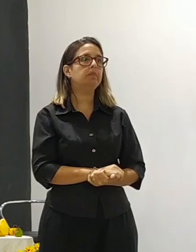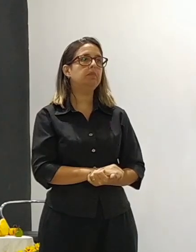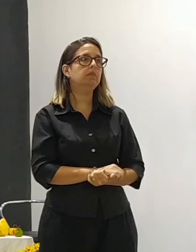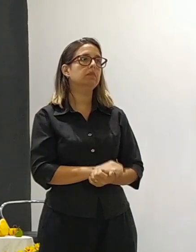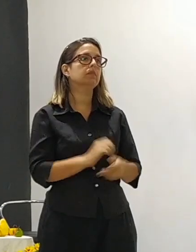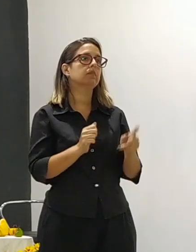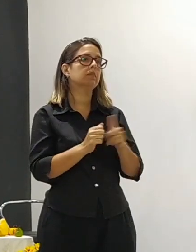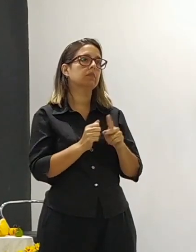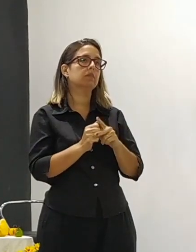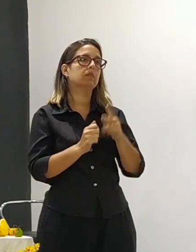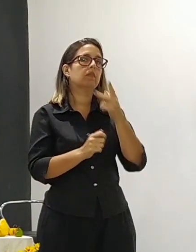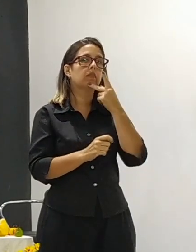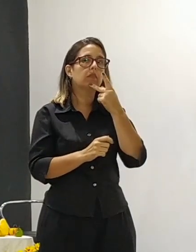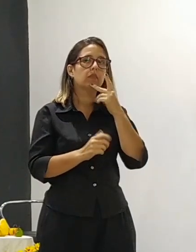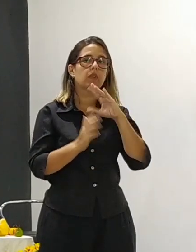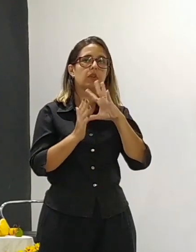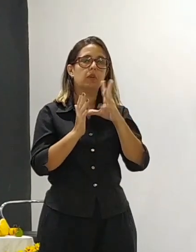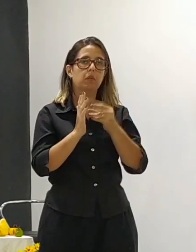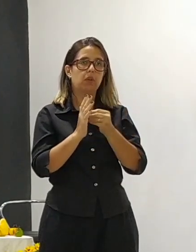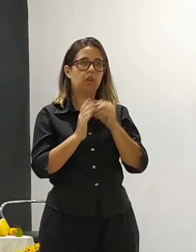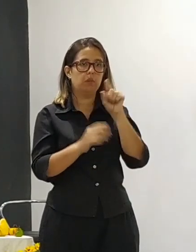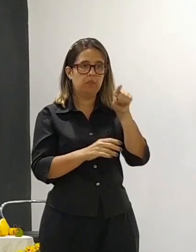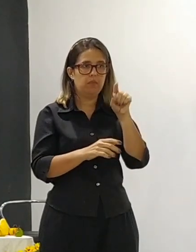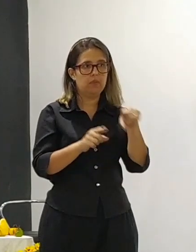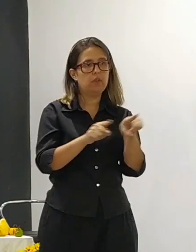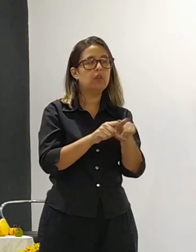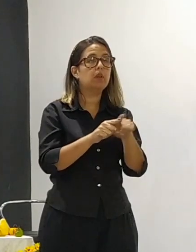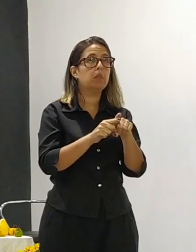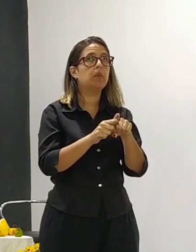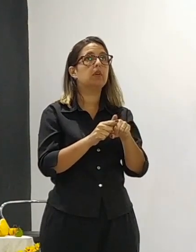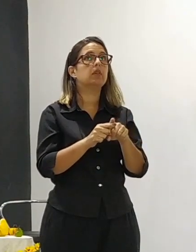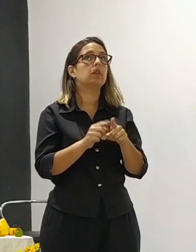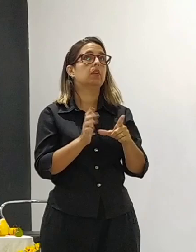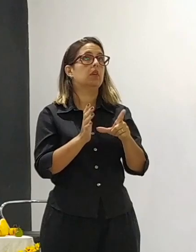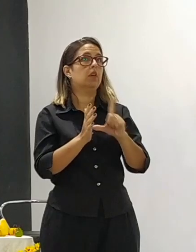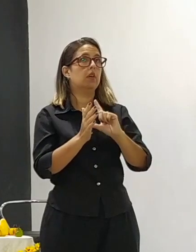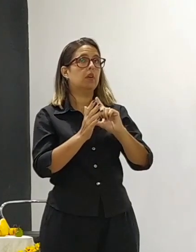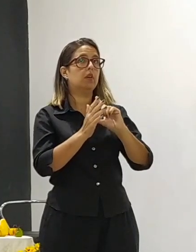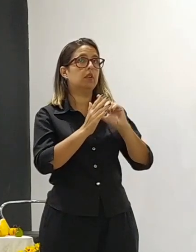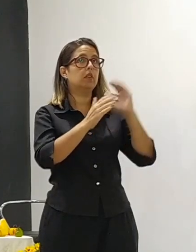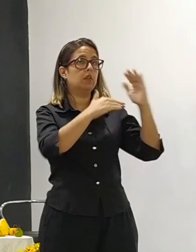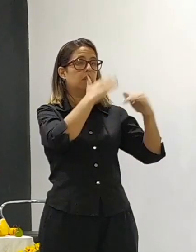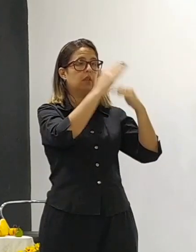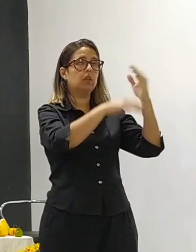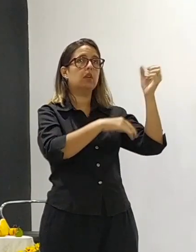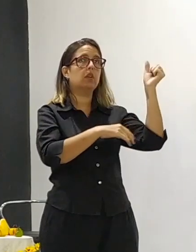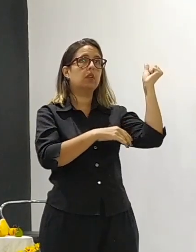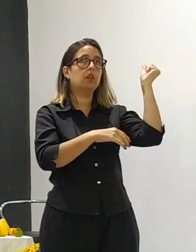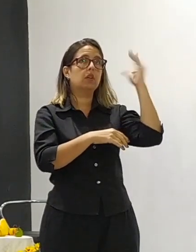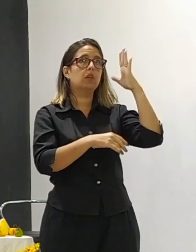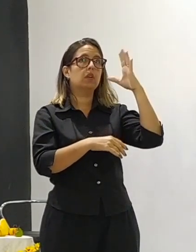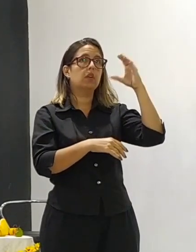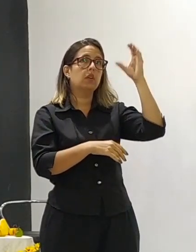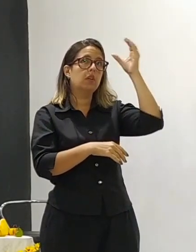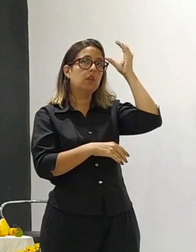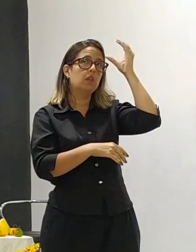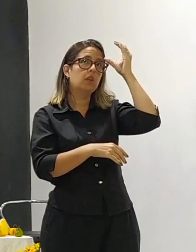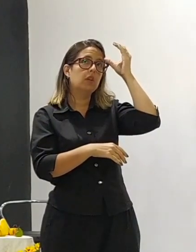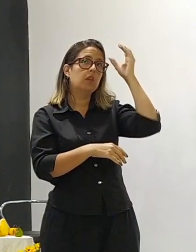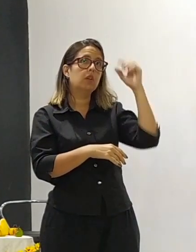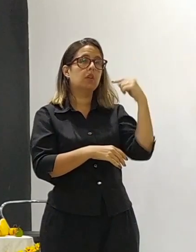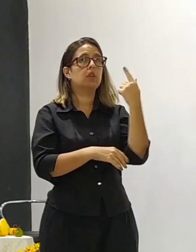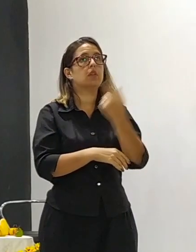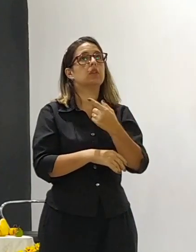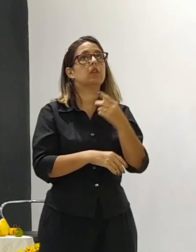Pedro fala assim para a igreja, e é para você também: antes, crescei na graça e no conhecimento de